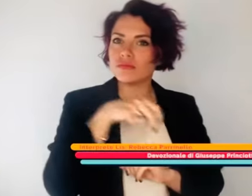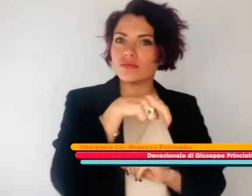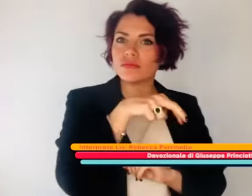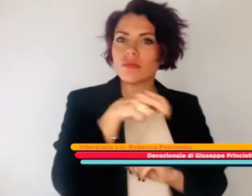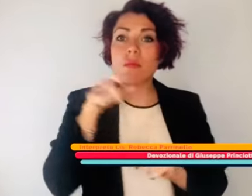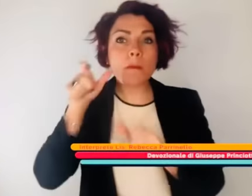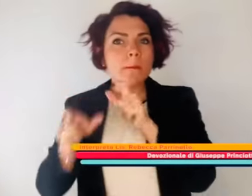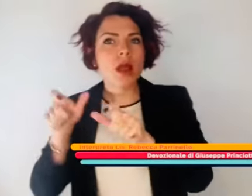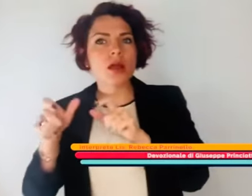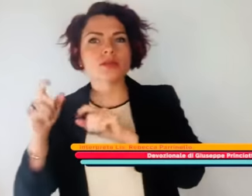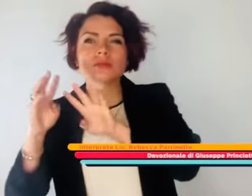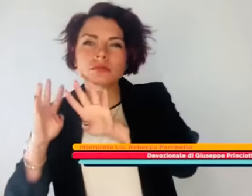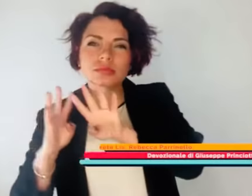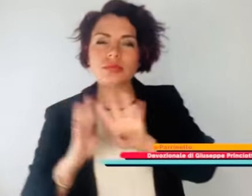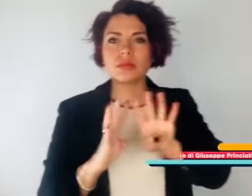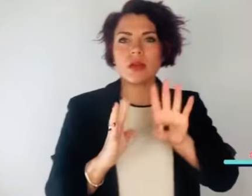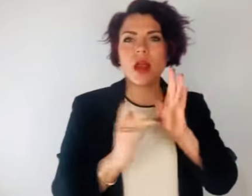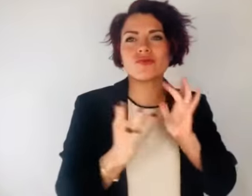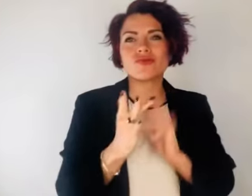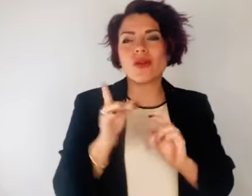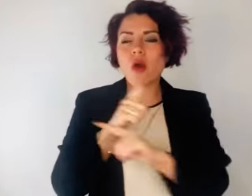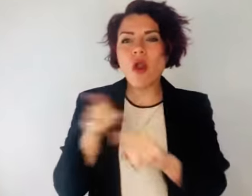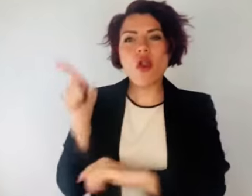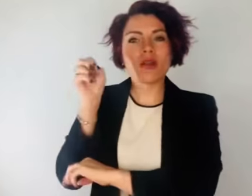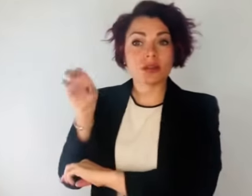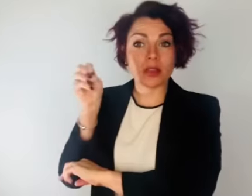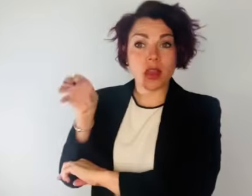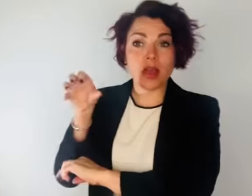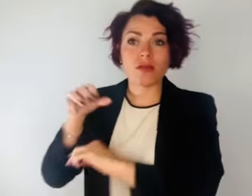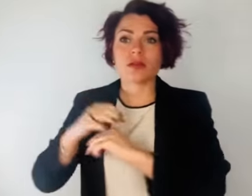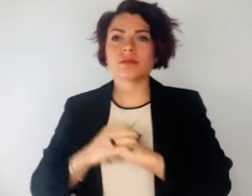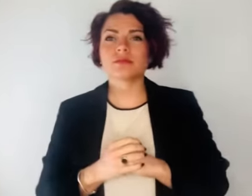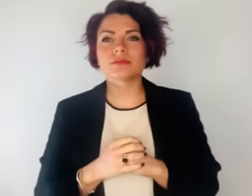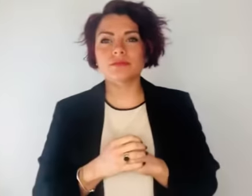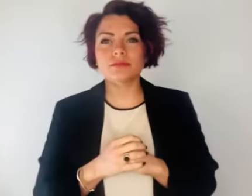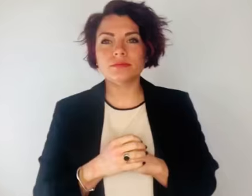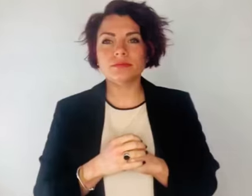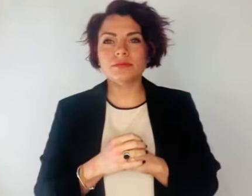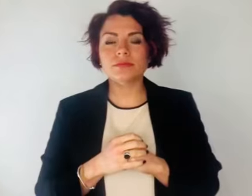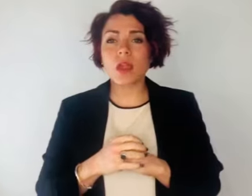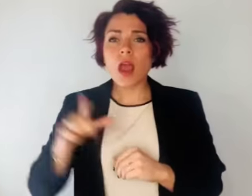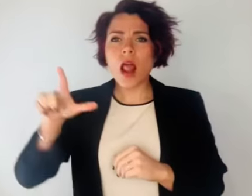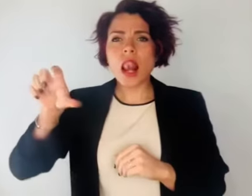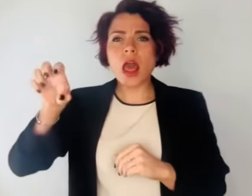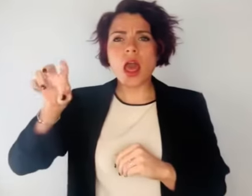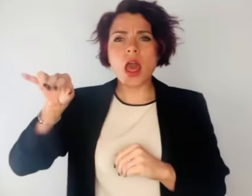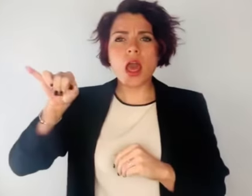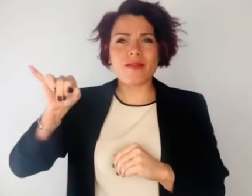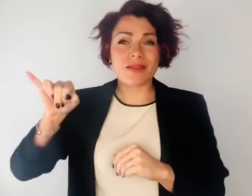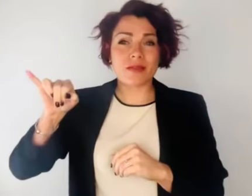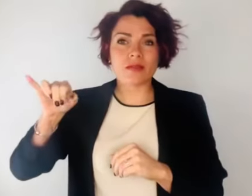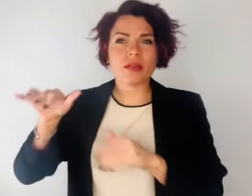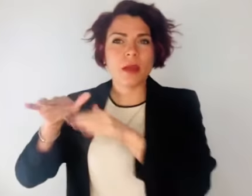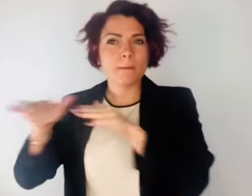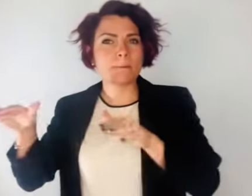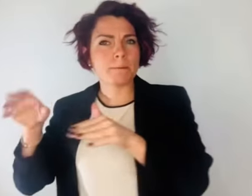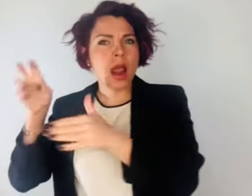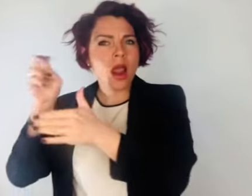andava da lui e dei vi insegnava loro e passando vide levi figlio dal feo seduto al banco